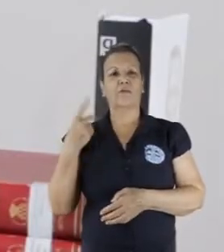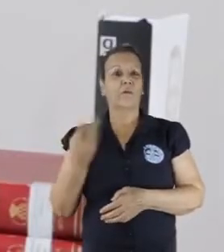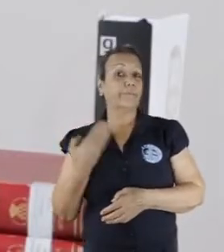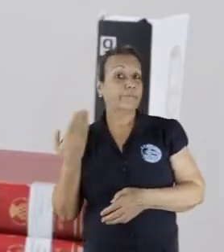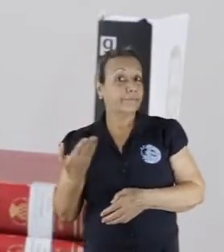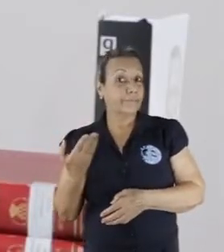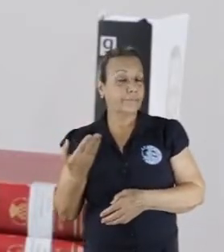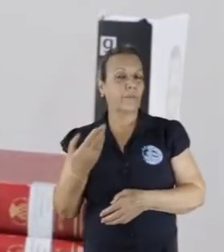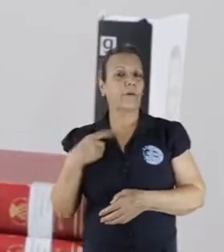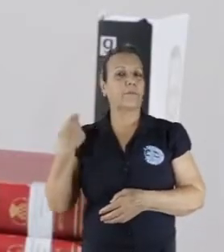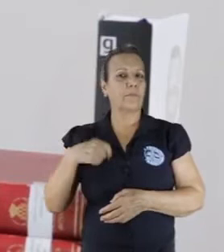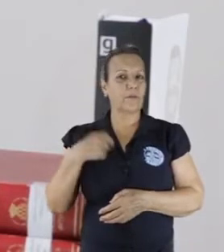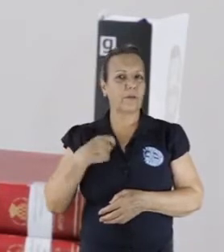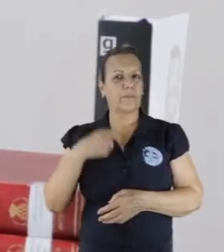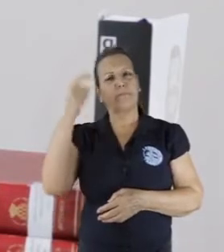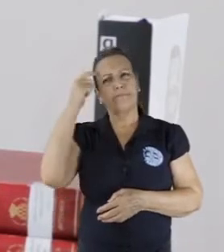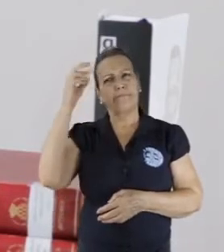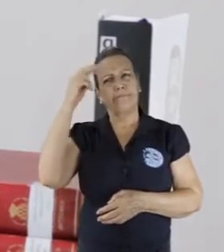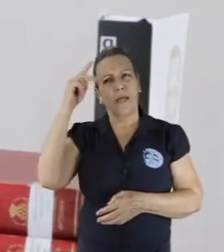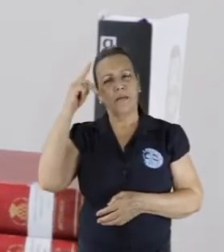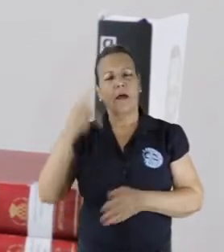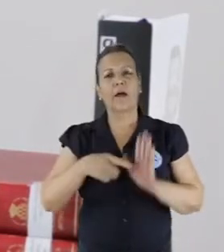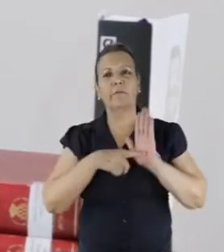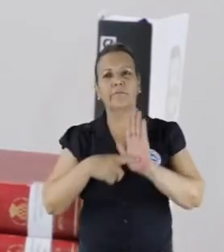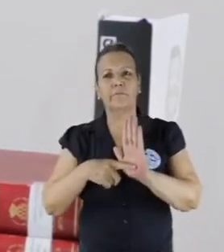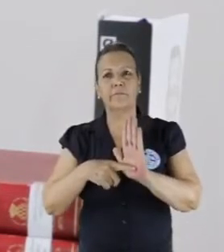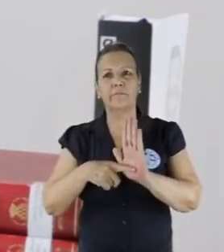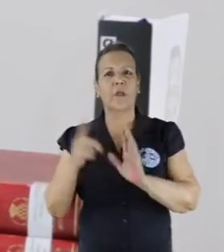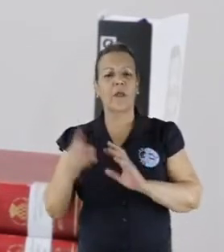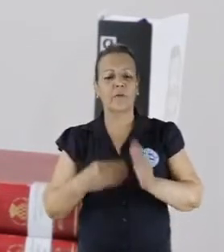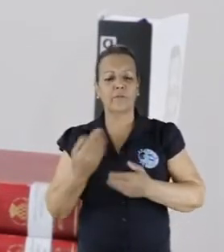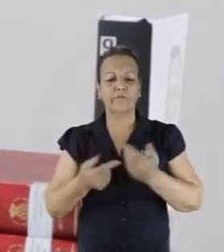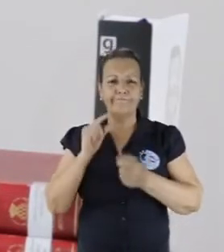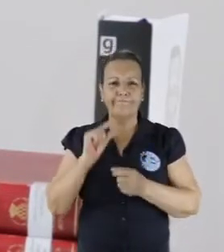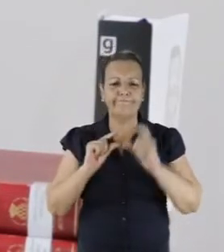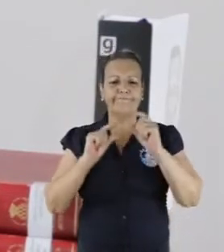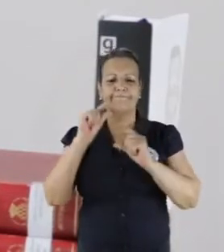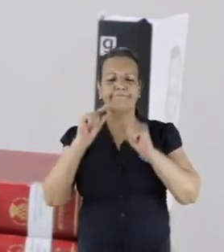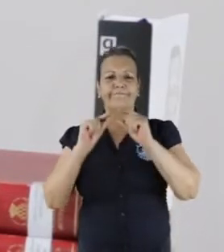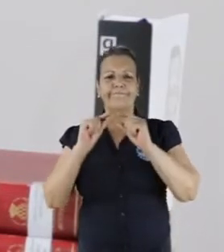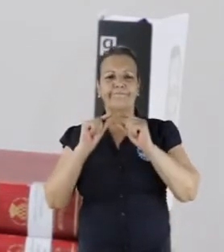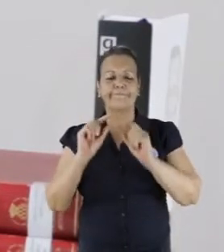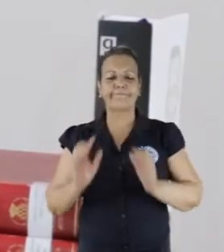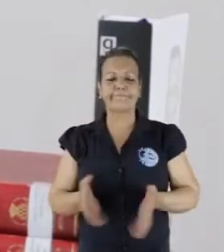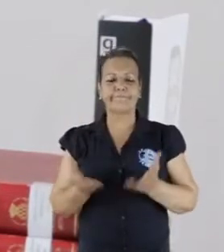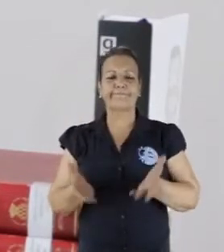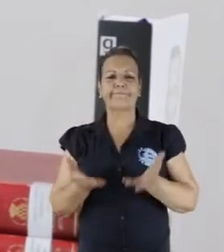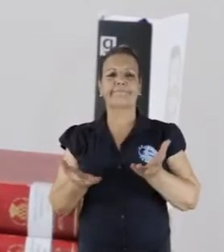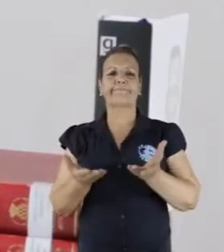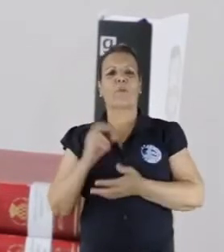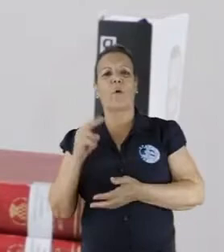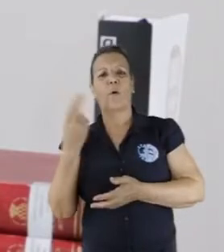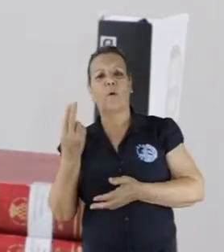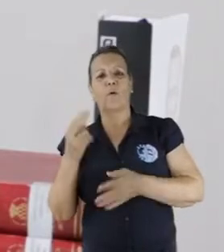nós precisamos pensar em ajudas que, aos poucos, tornam-se autossustentáveis, ou o ciclo da desigualdade